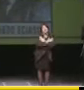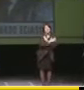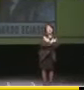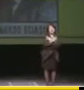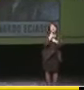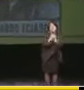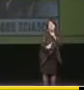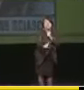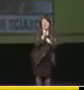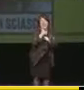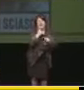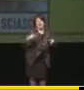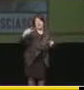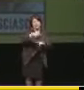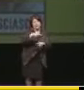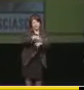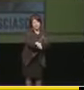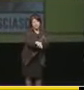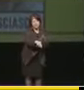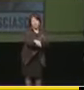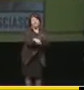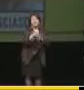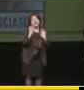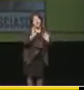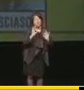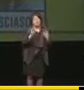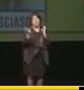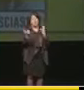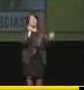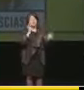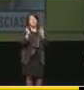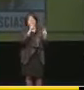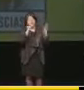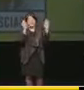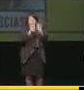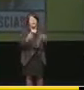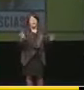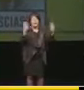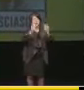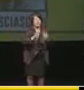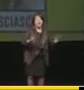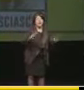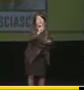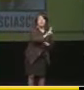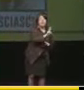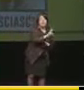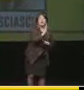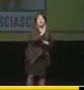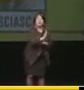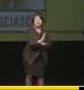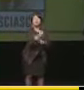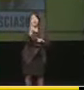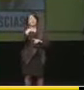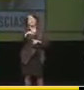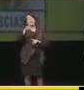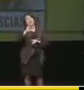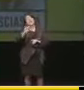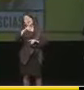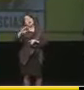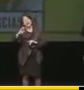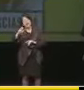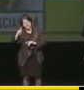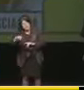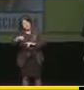impossibile a Leonardo Sciascia uno spettacolo teatrale con la regia di Veronica Cruciani con Fausto Russo Alesi Linda Caridi e il testo